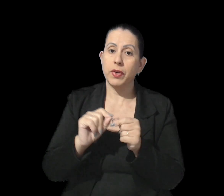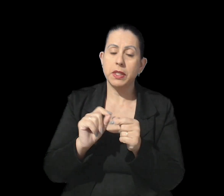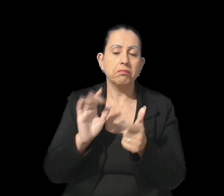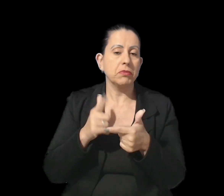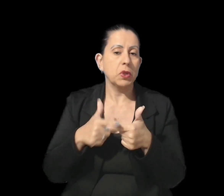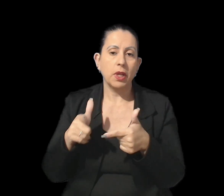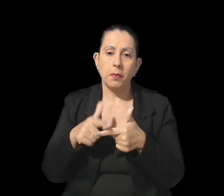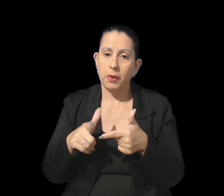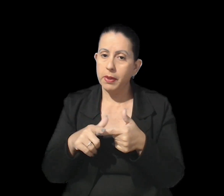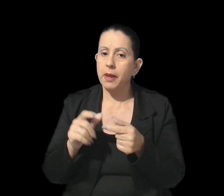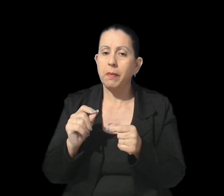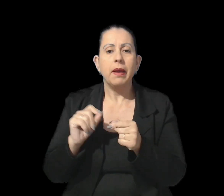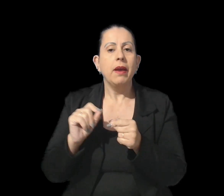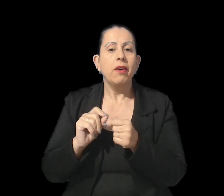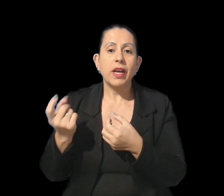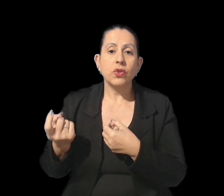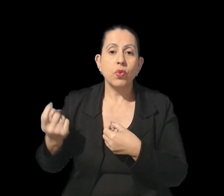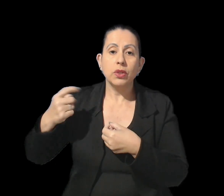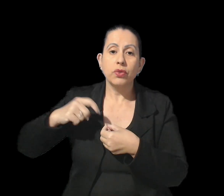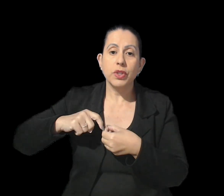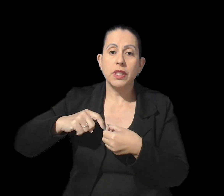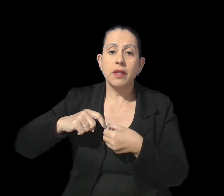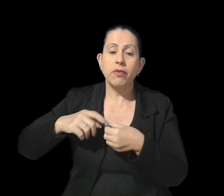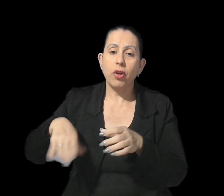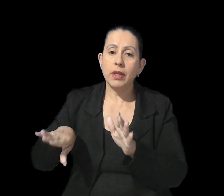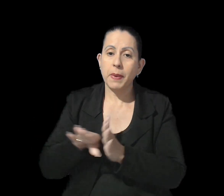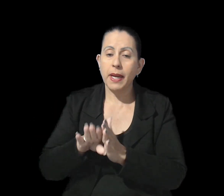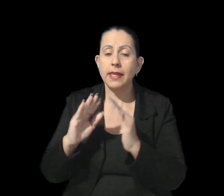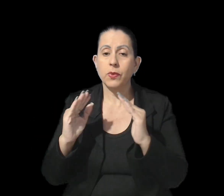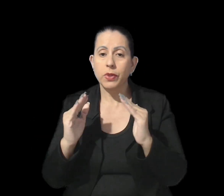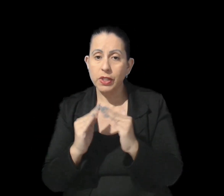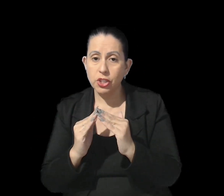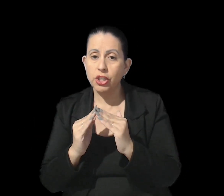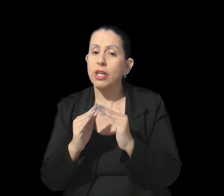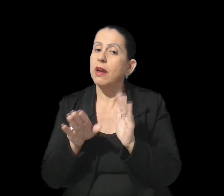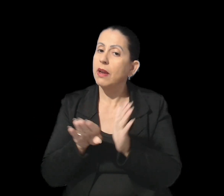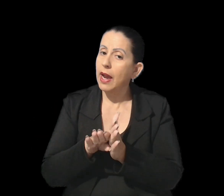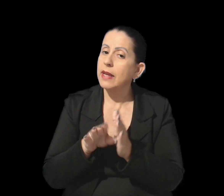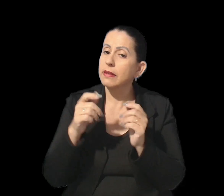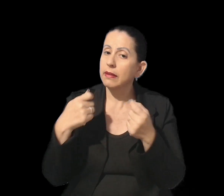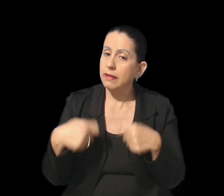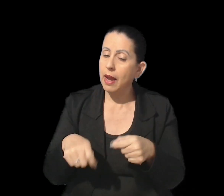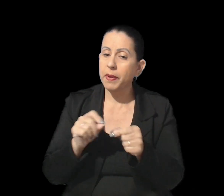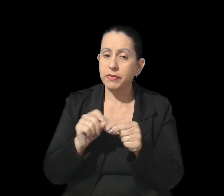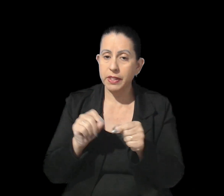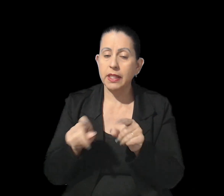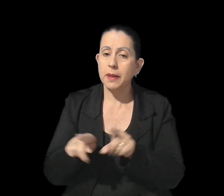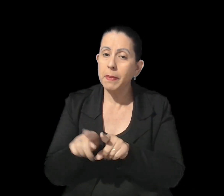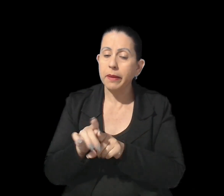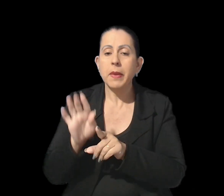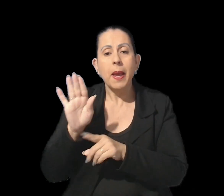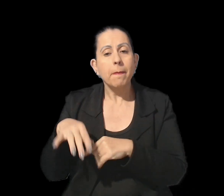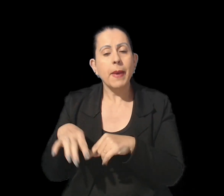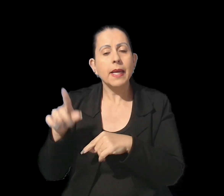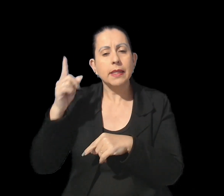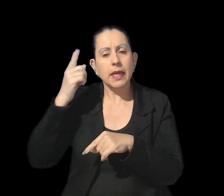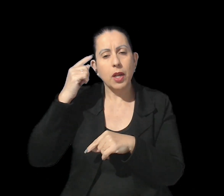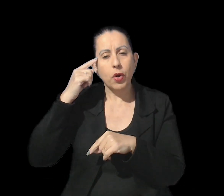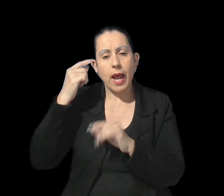fazer. Não tem problema. Faço quando você volta para casa, quando você chega em casa, dá para fazer também. Mas naquele horário